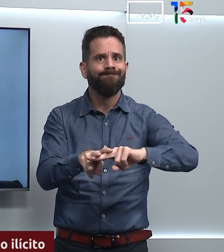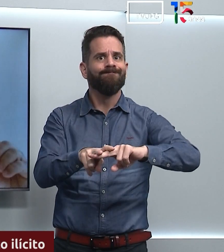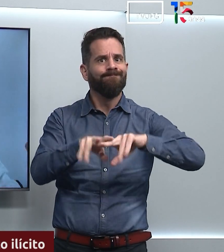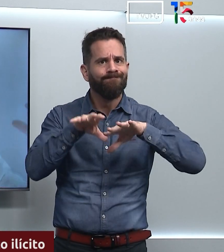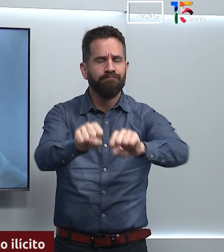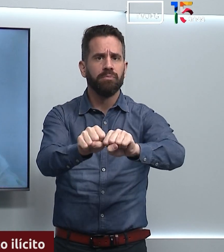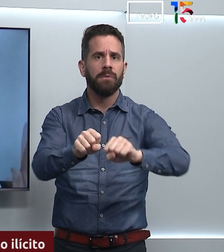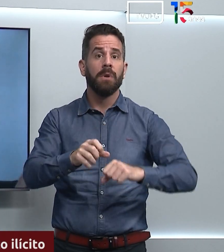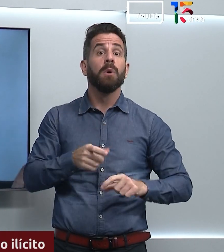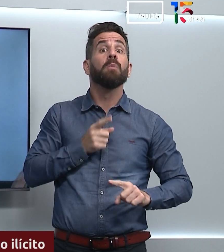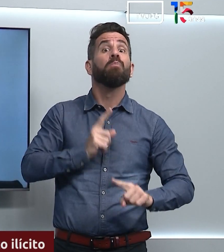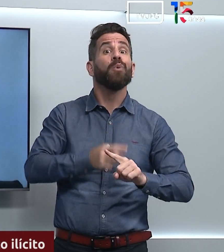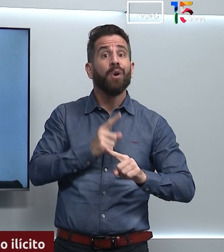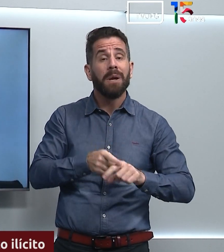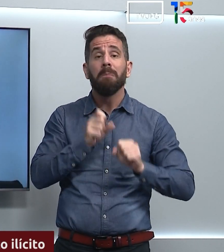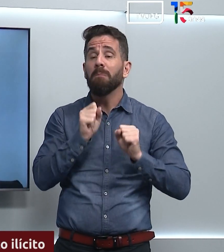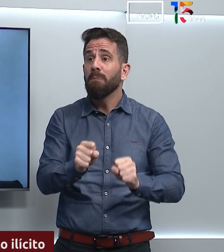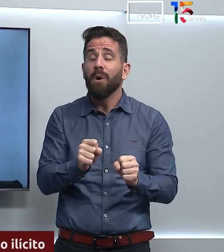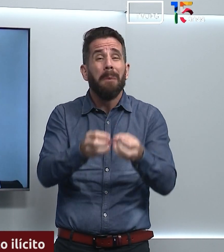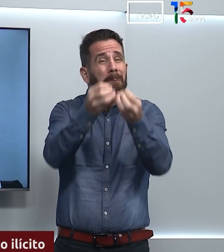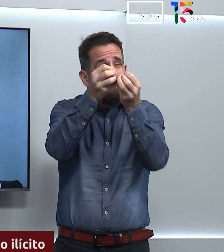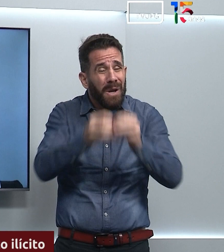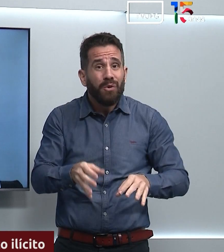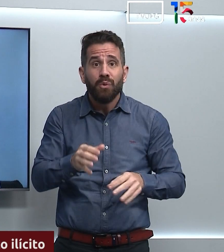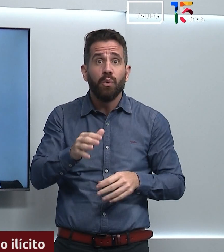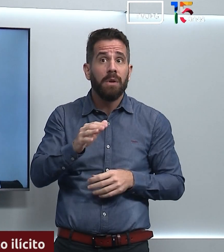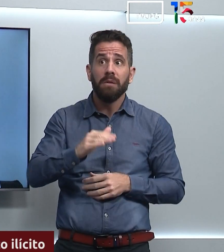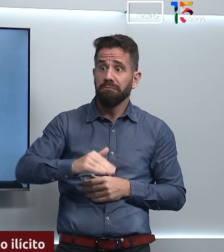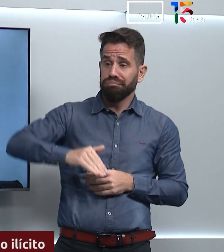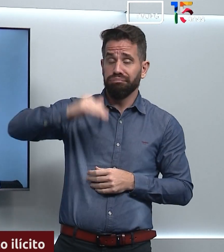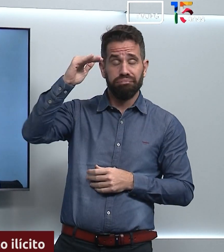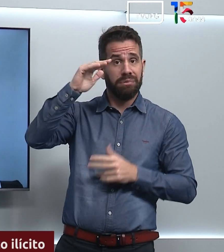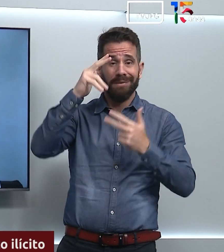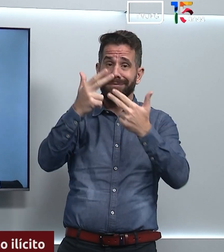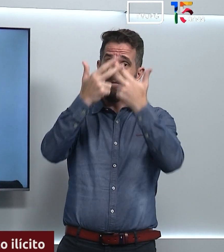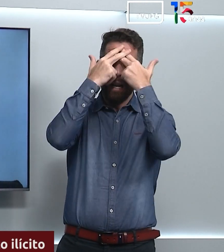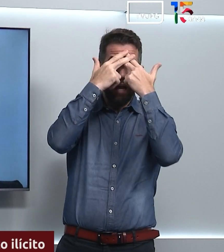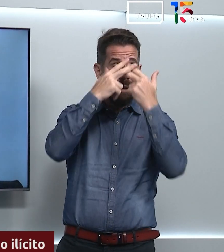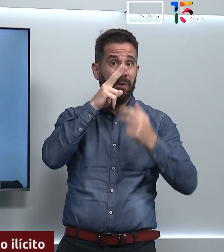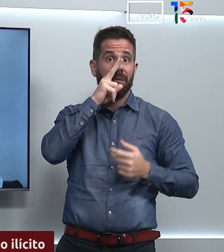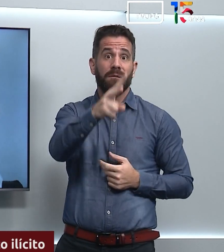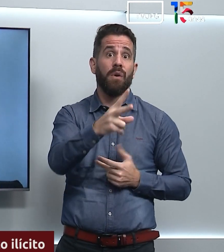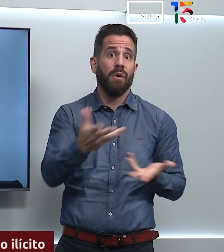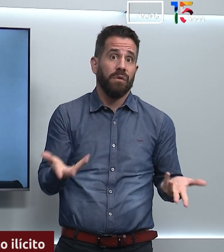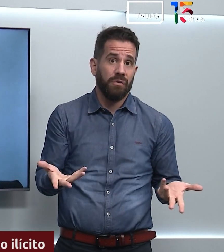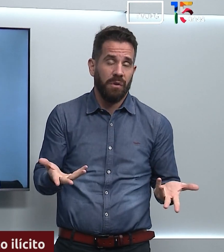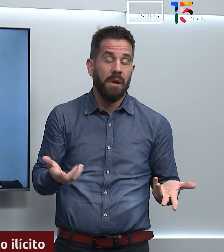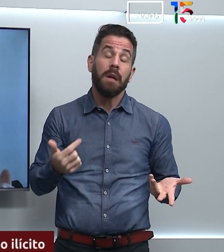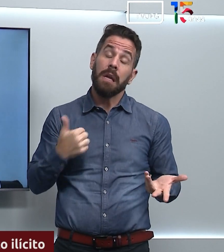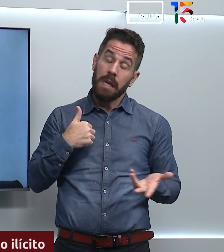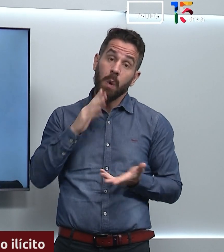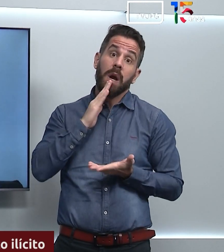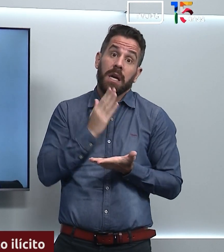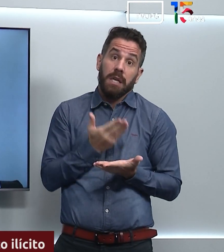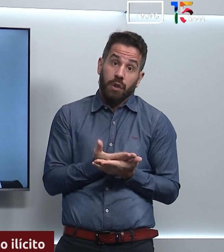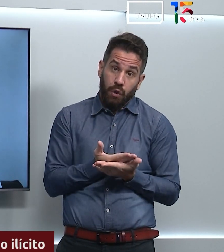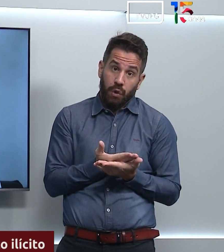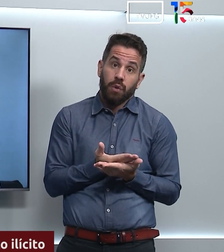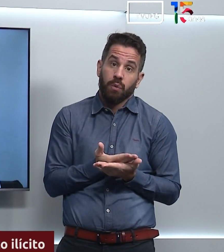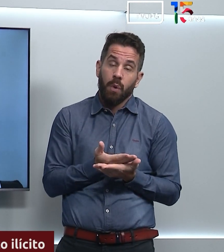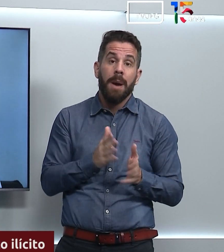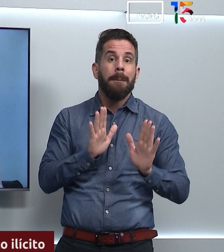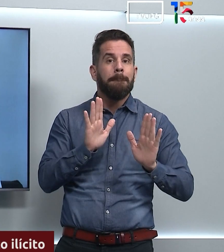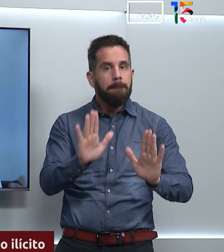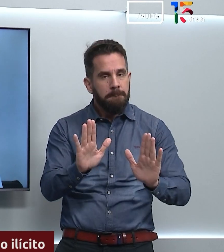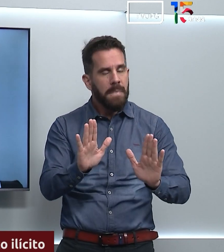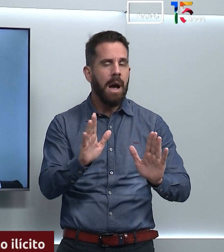ele vai estar destruindo o futuro de outra pessoa. Então, eu acredito que deveria ser assim. Mas, como eu falei, já é um avanço, porque